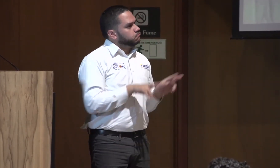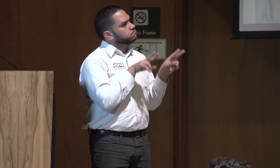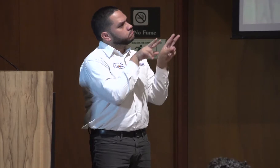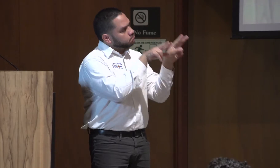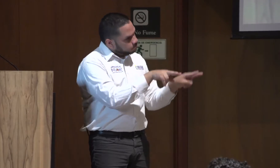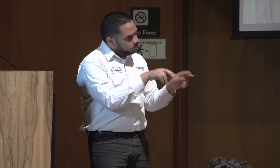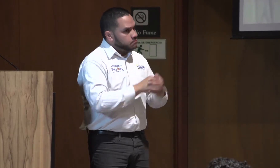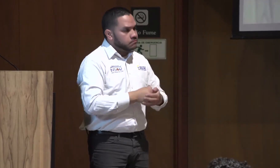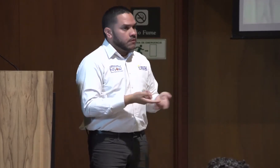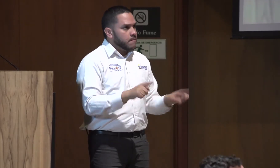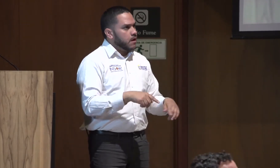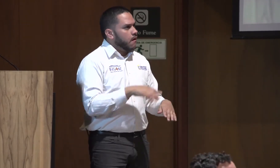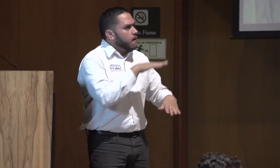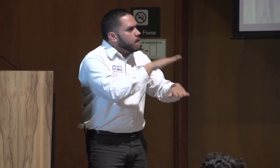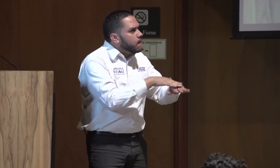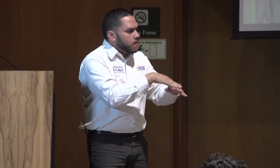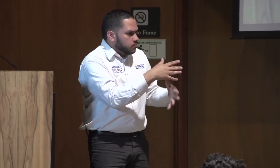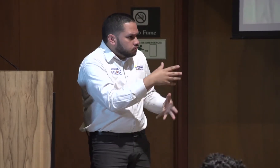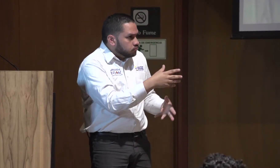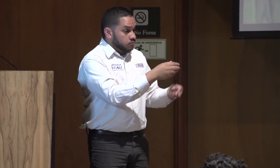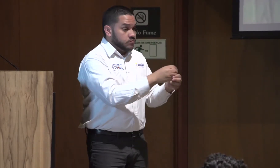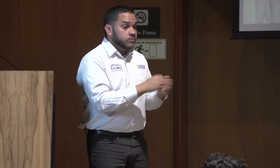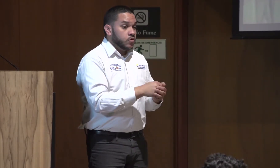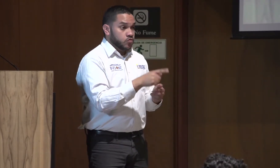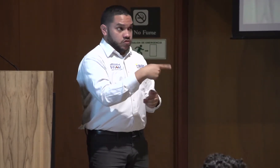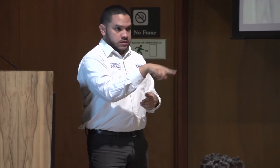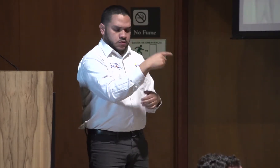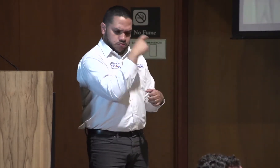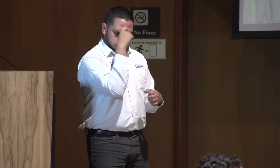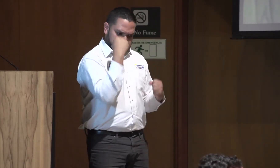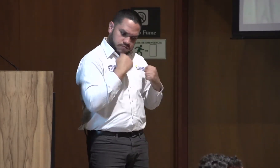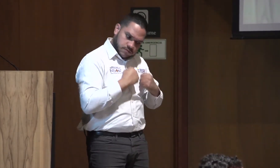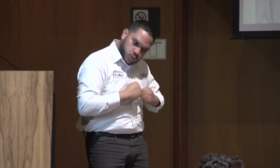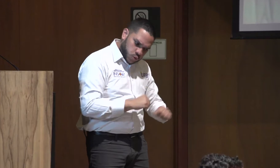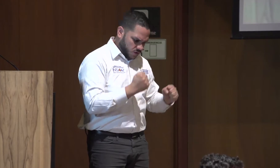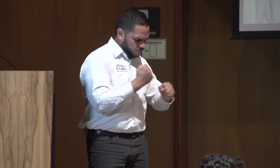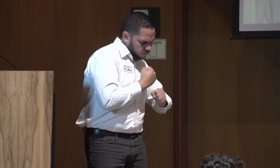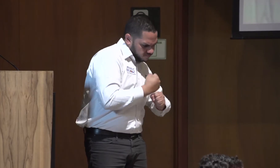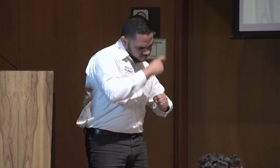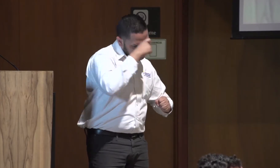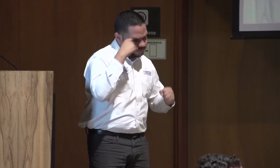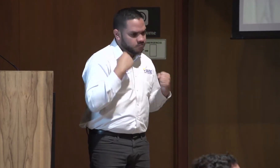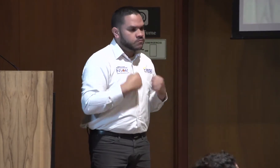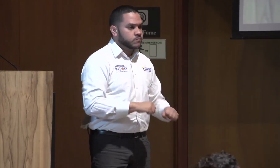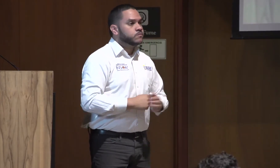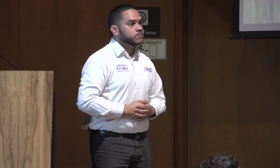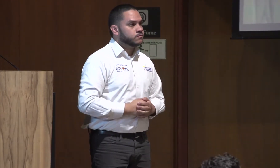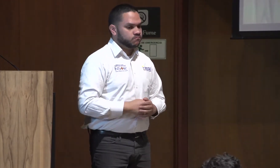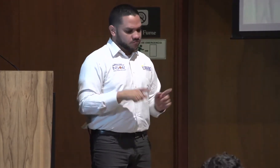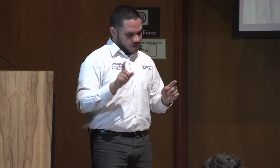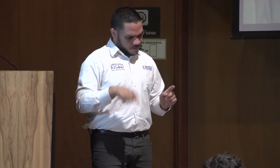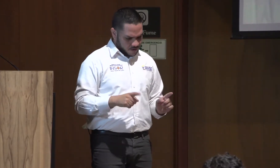apreciaciones que habría que tener en cuenta para que este esfuerzo tan maravilloso que se hizo tenga un